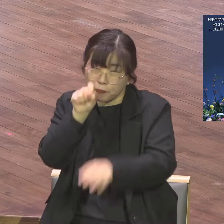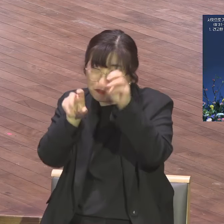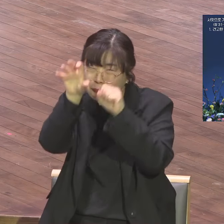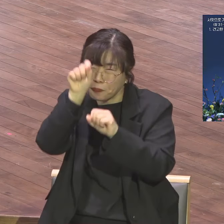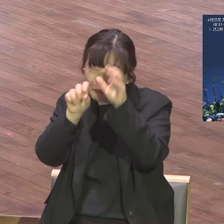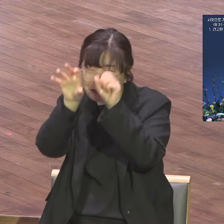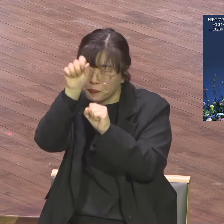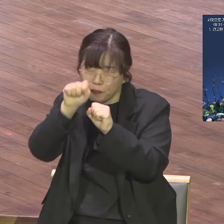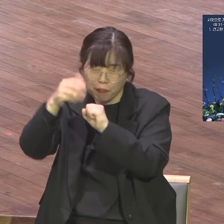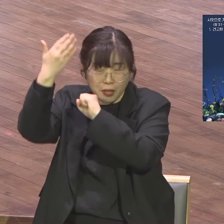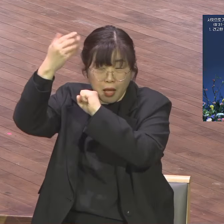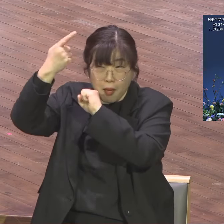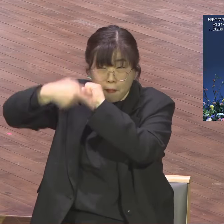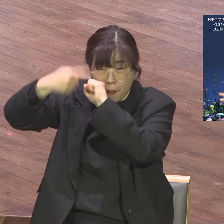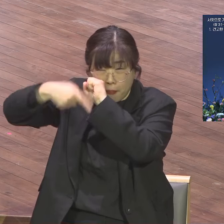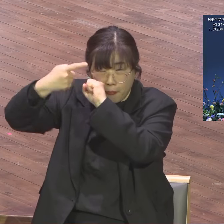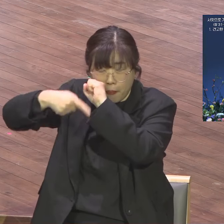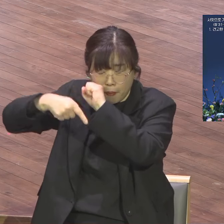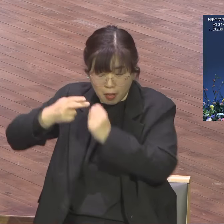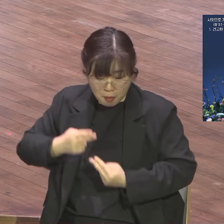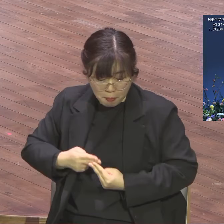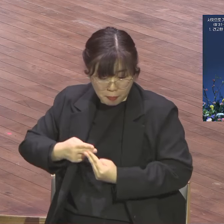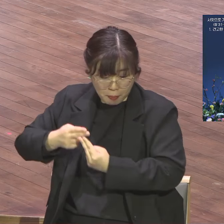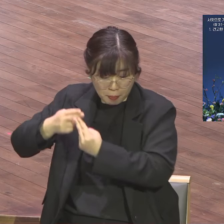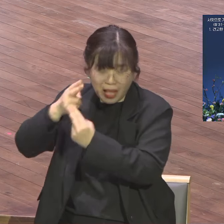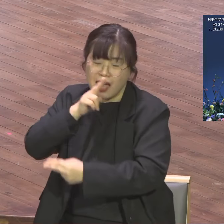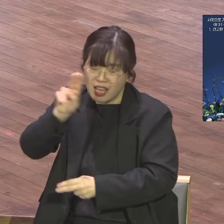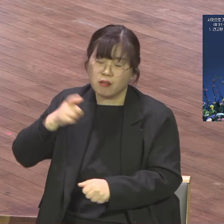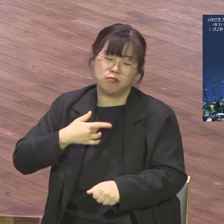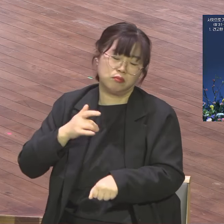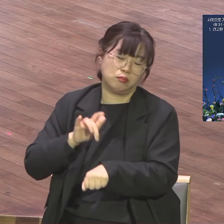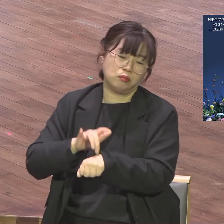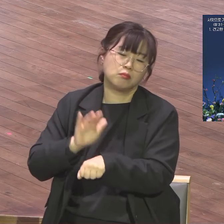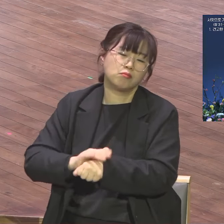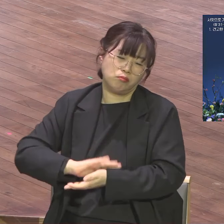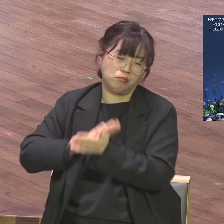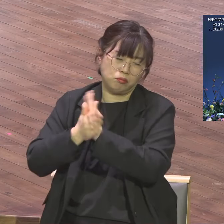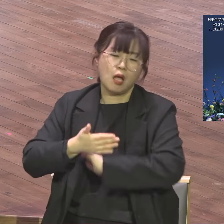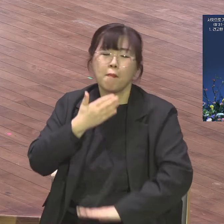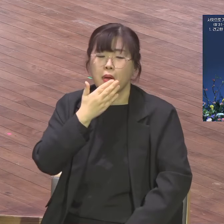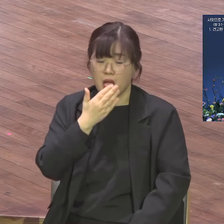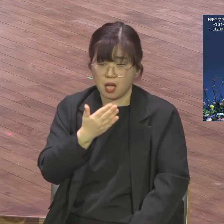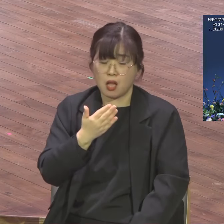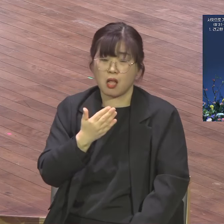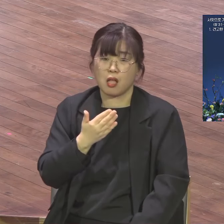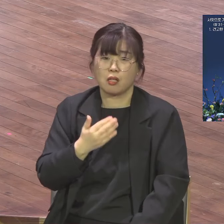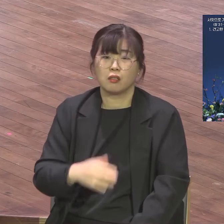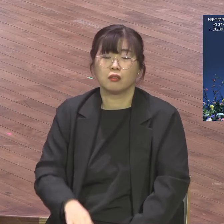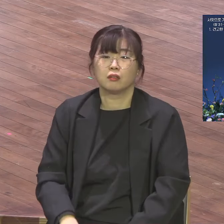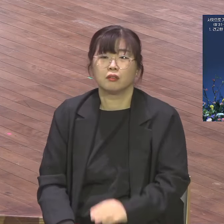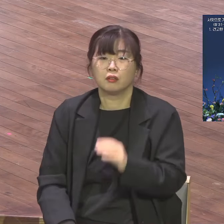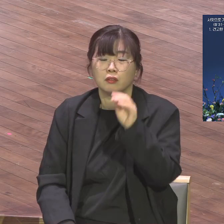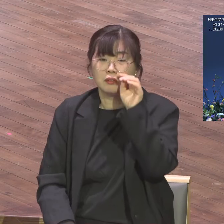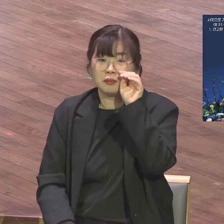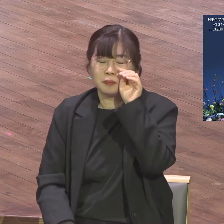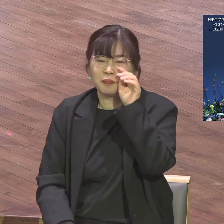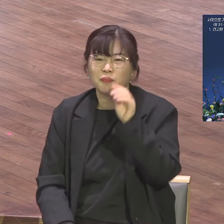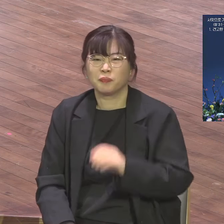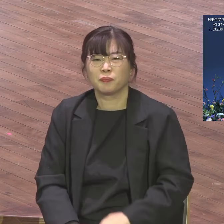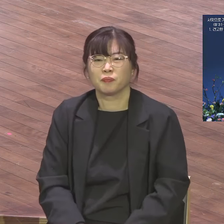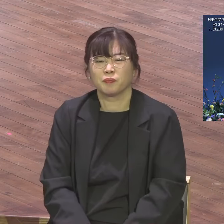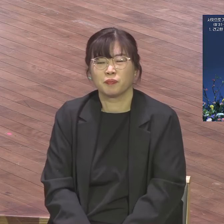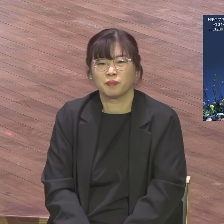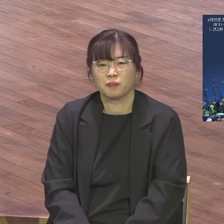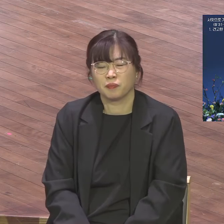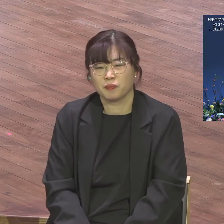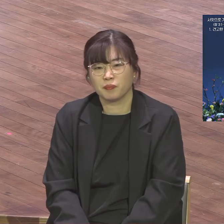사람들을 차별화된 같은 교회를 다니도 같은 청년이라도 내가 다른 내가 영적으로 무장된 그런 삶을 살기